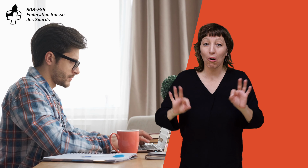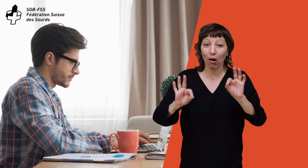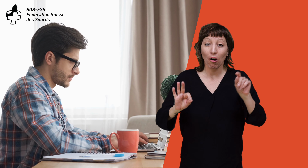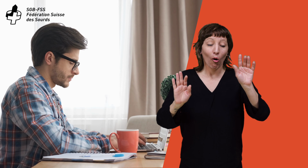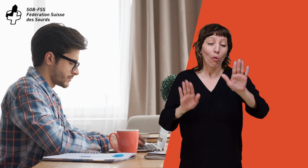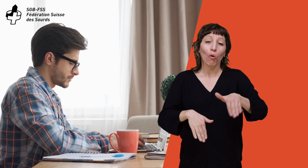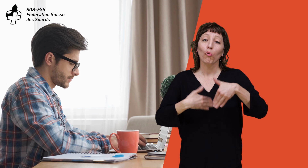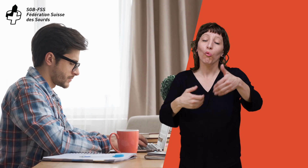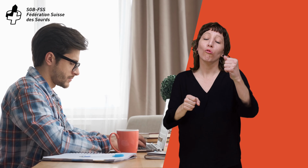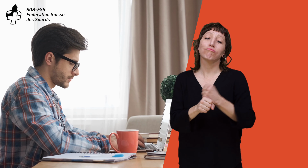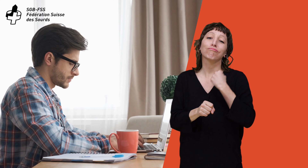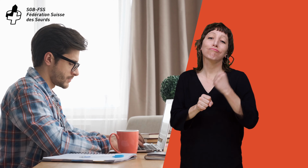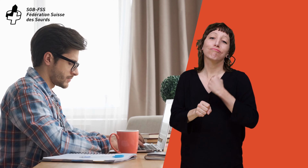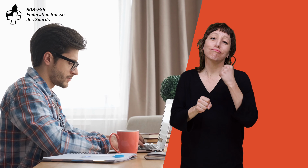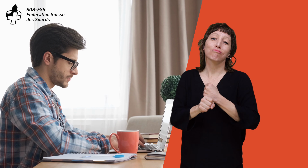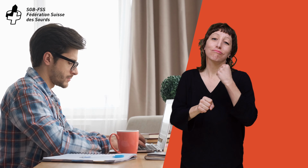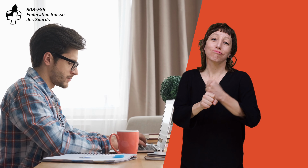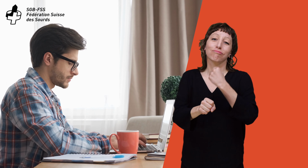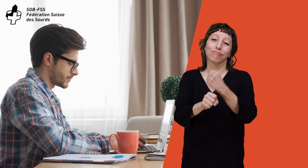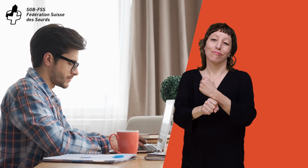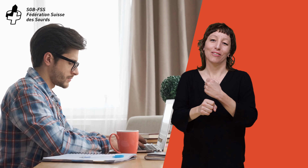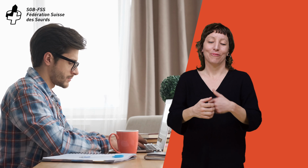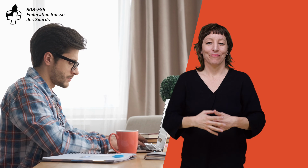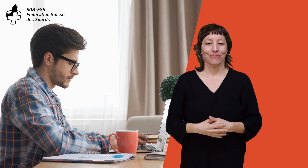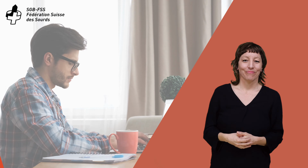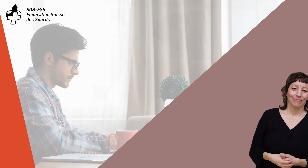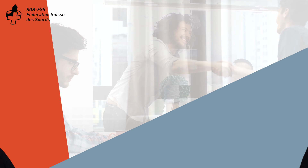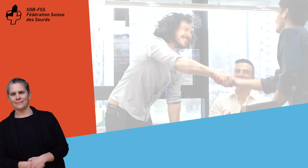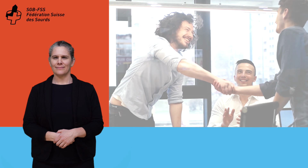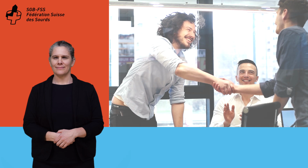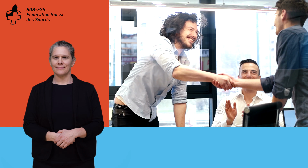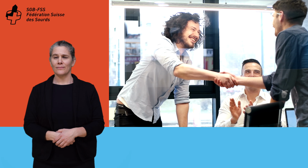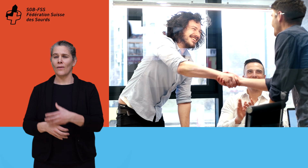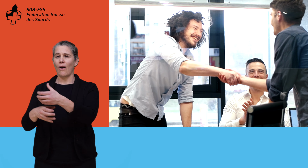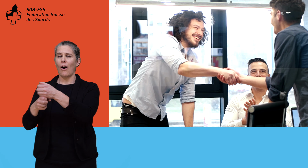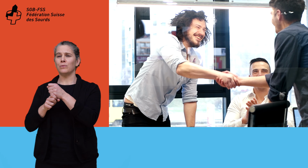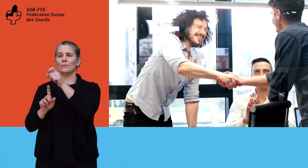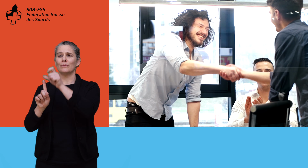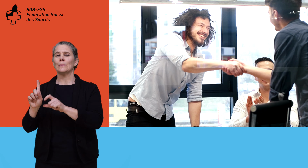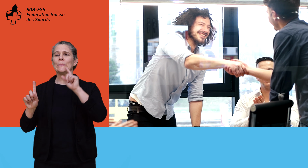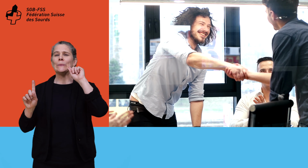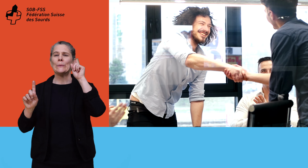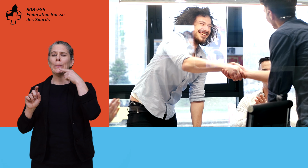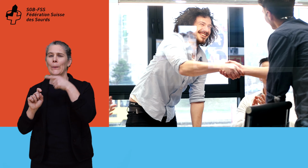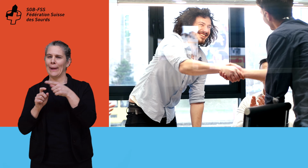et ne peut donc pas l'empêcher de travailler. L'embauche d'une personne sourde